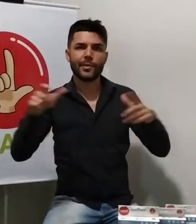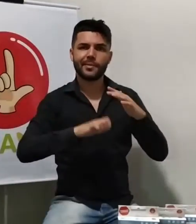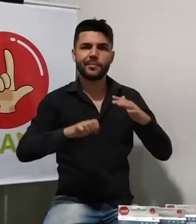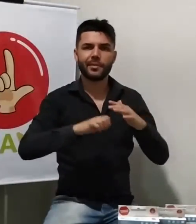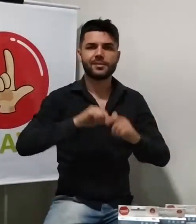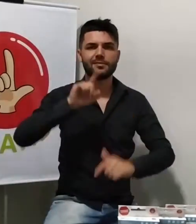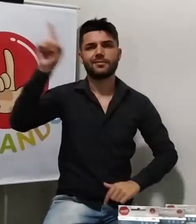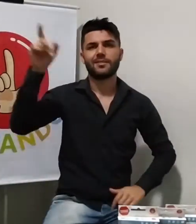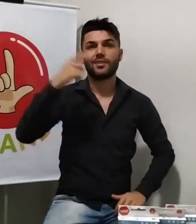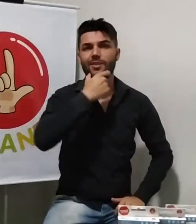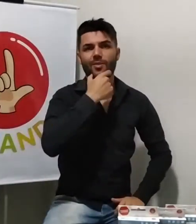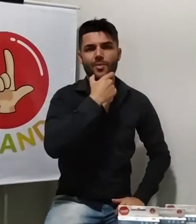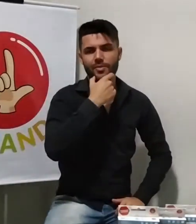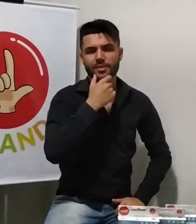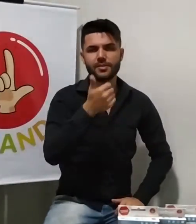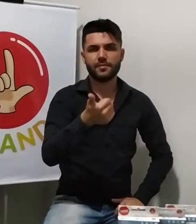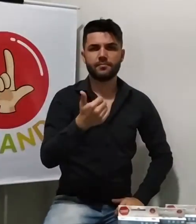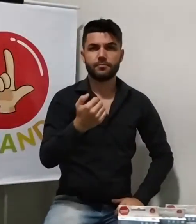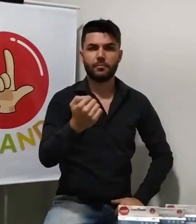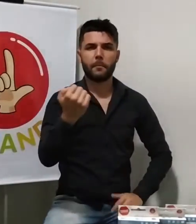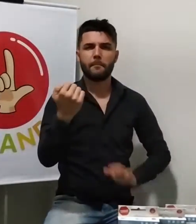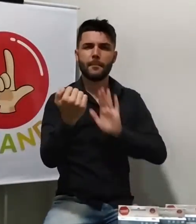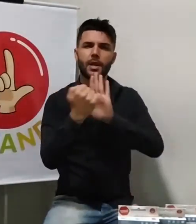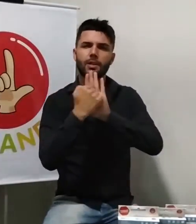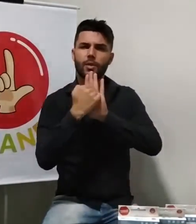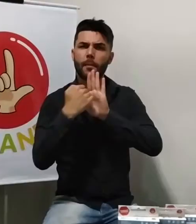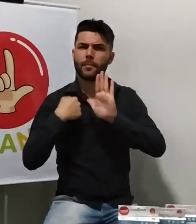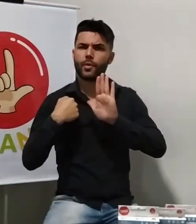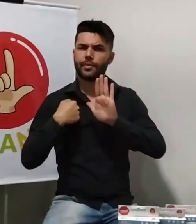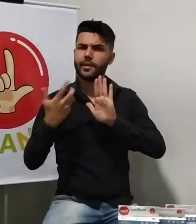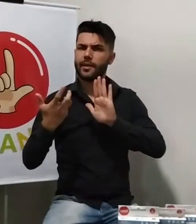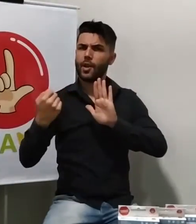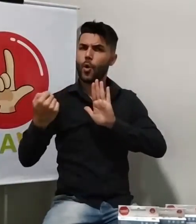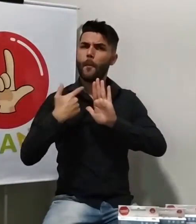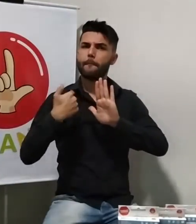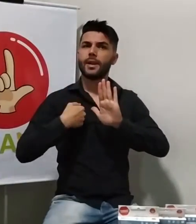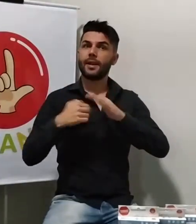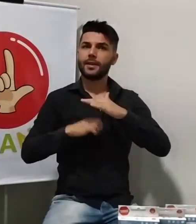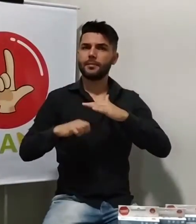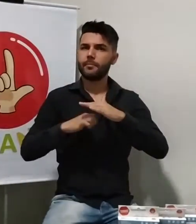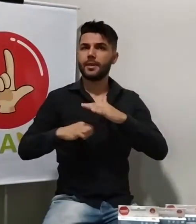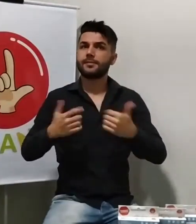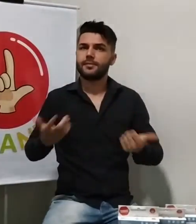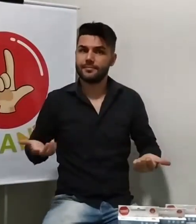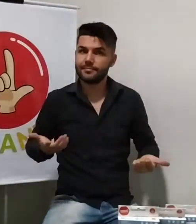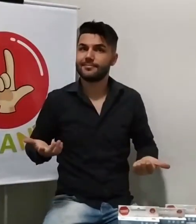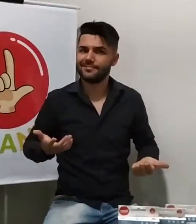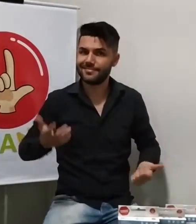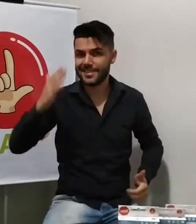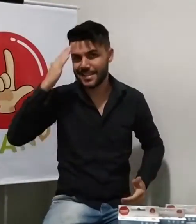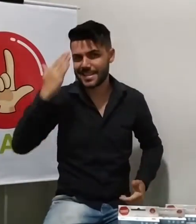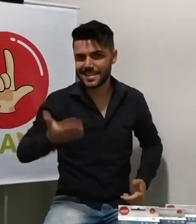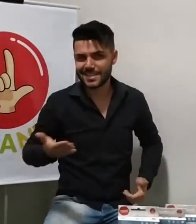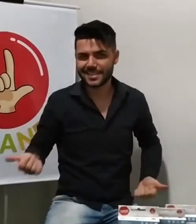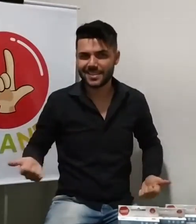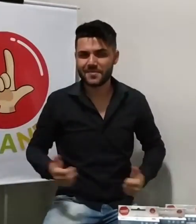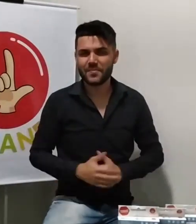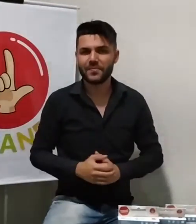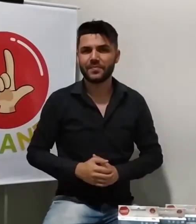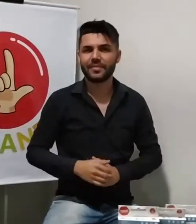chama Adstream, bateu aqui na porta e falou, queremos comprar essa empresa. Se vocês tiverem um mingauzinho, eu vou vender. E esses caras tinham um mingau, compraram 50% dessa